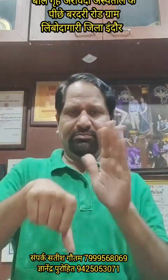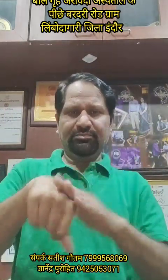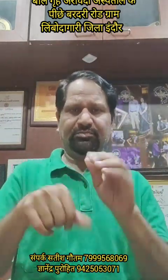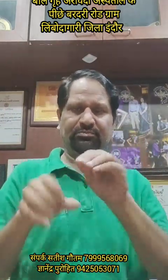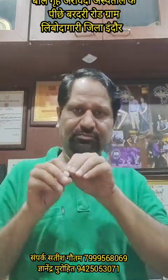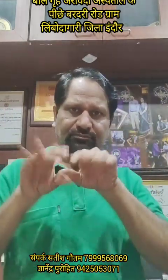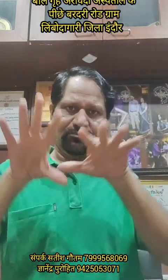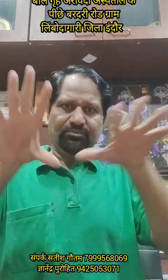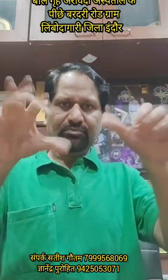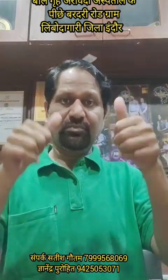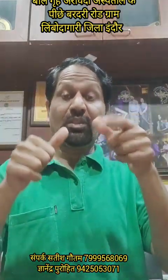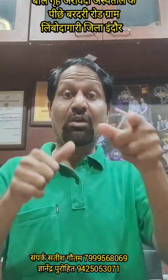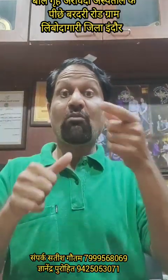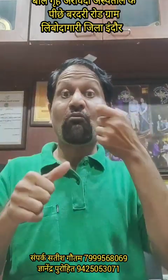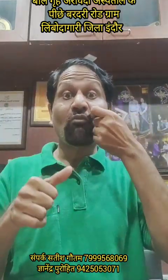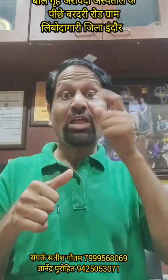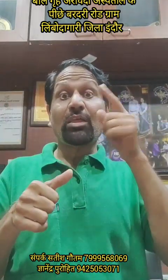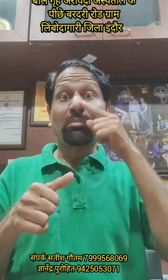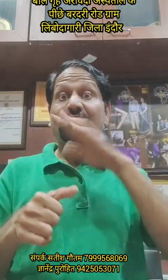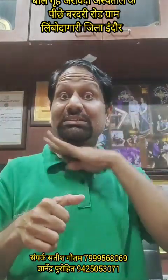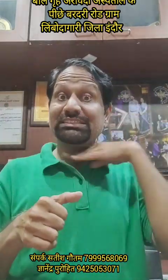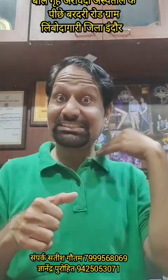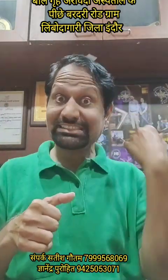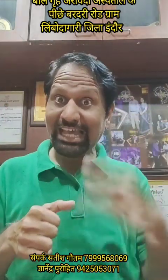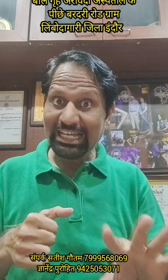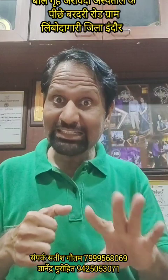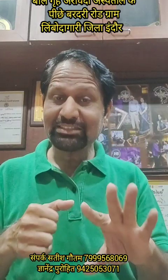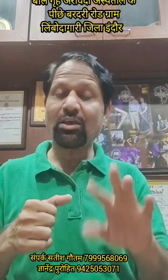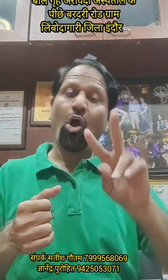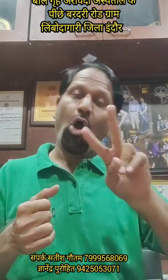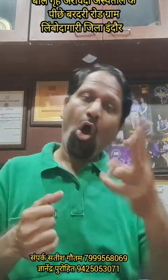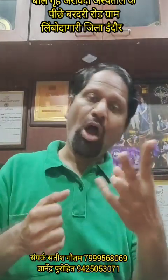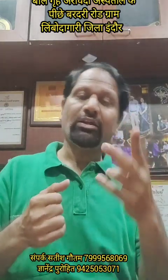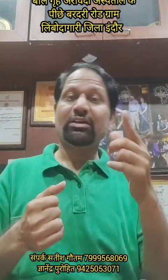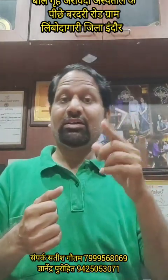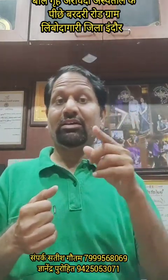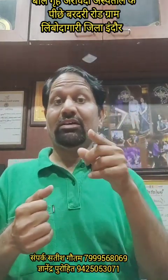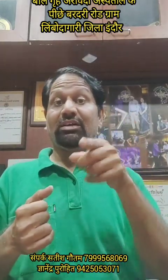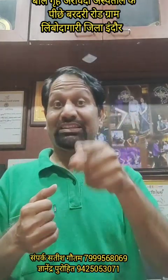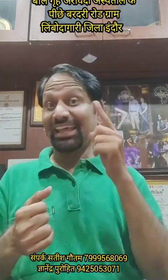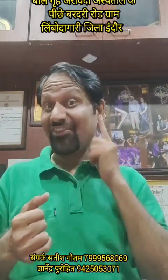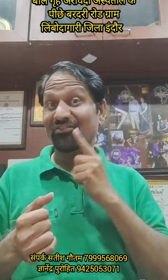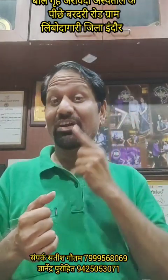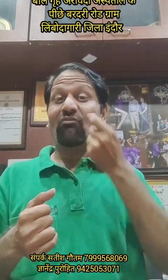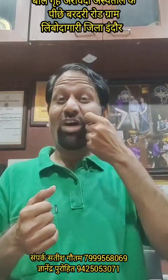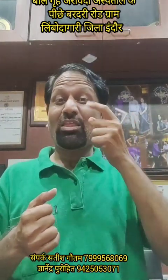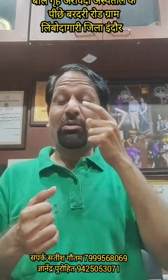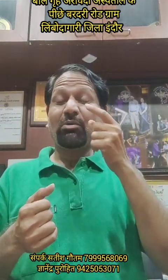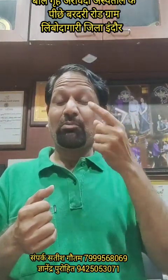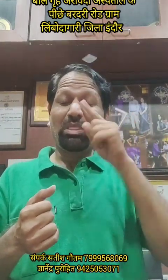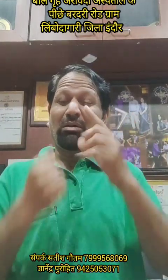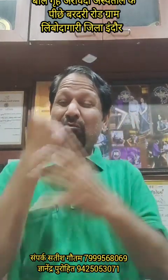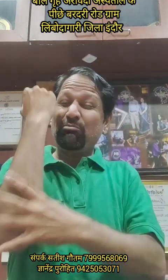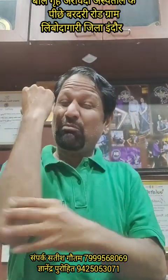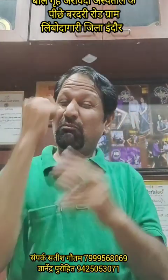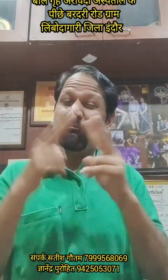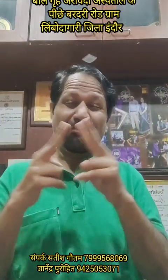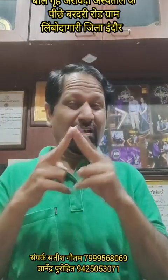रहेगा। आप सब मूक बधिर बच्चों को, मूक बधिरों के परिवारों में सभी जगह ये बात बता दें, कंडीशन यही है कि मूक बधिर